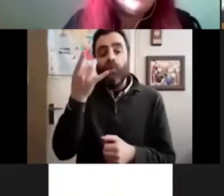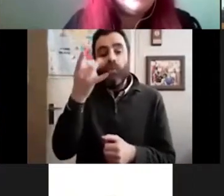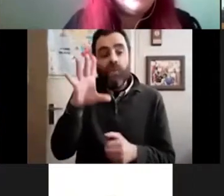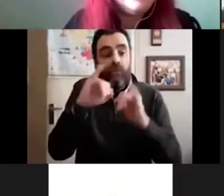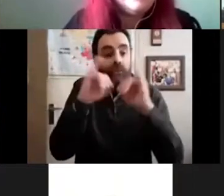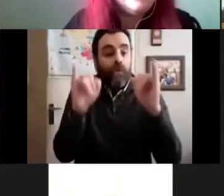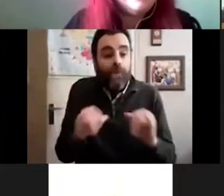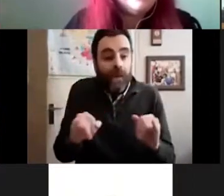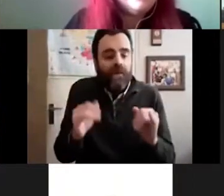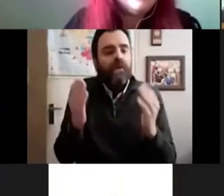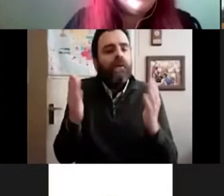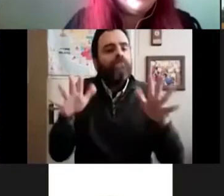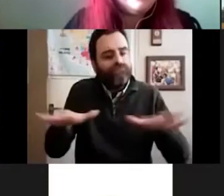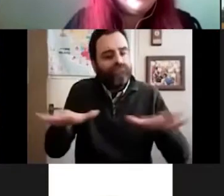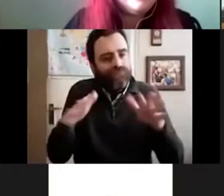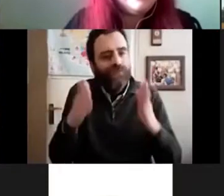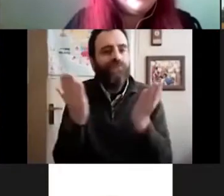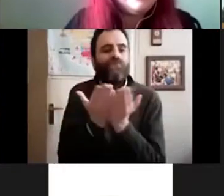Nosotros sabemos